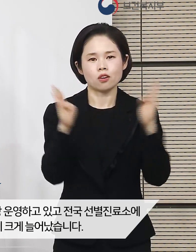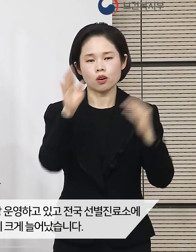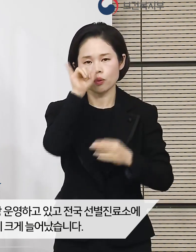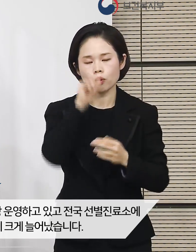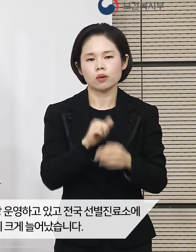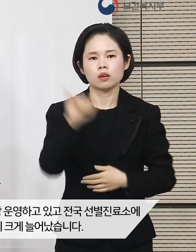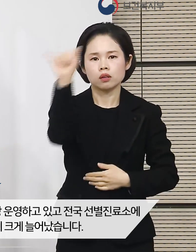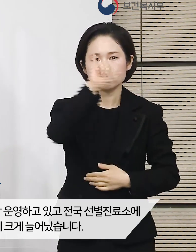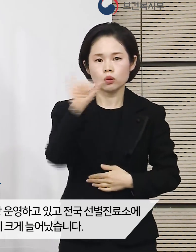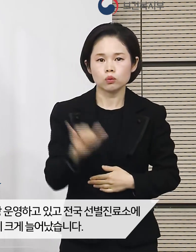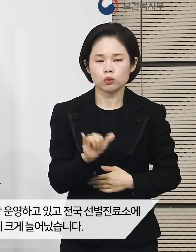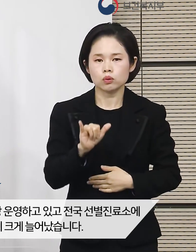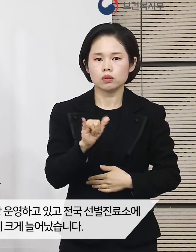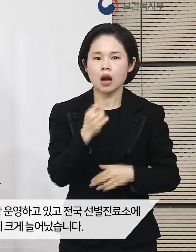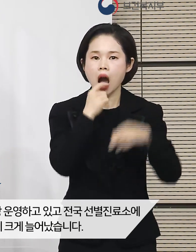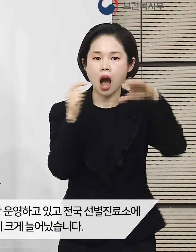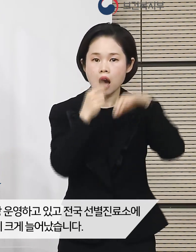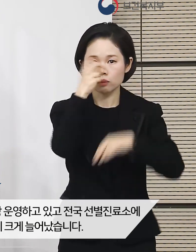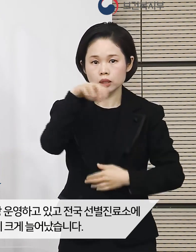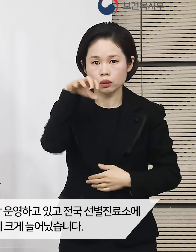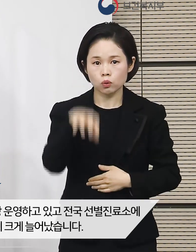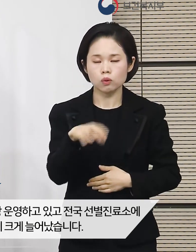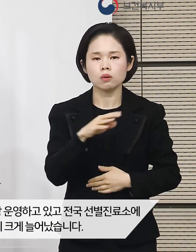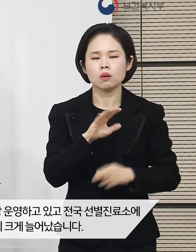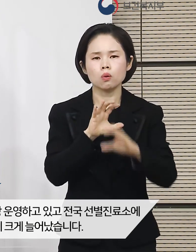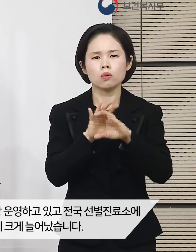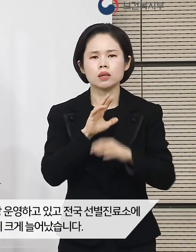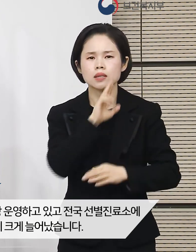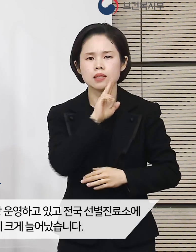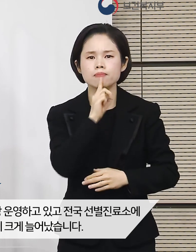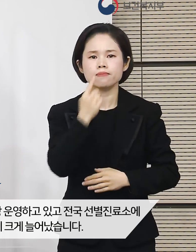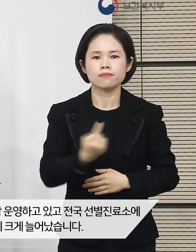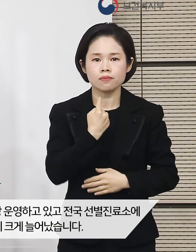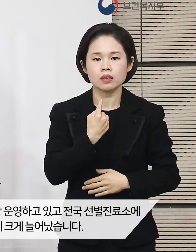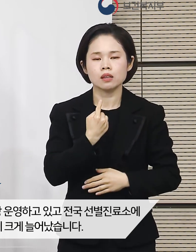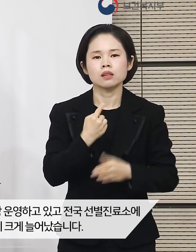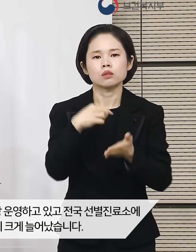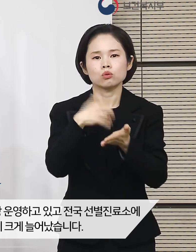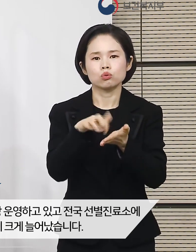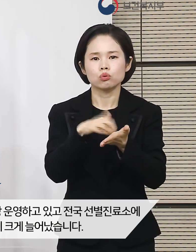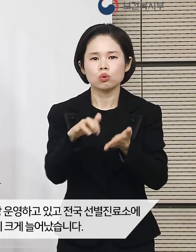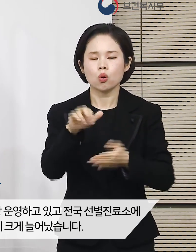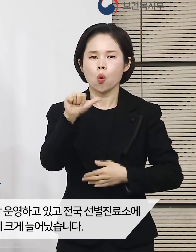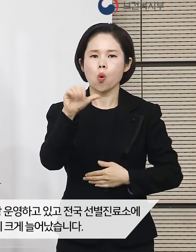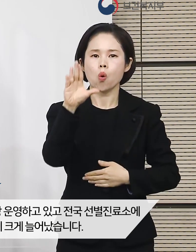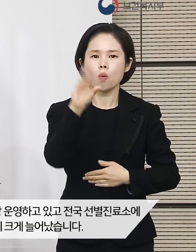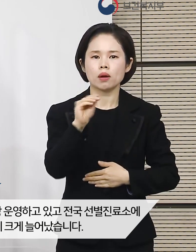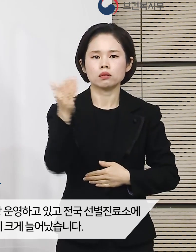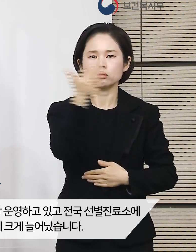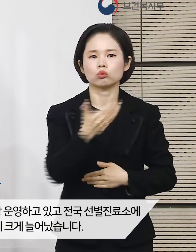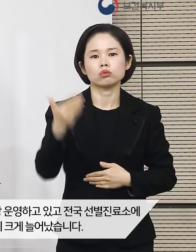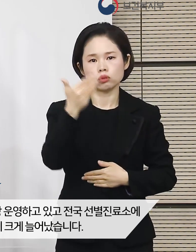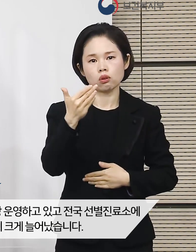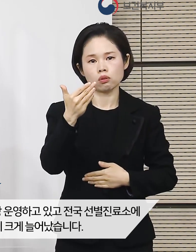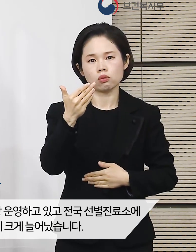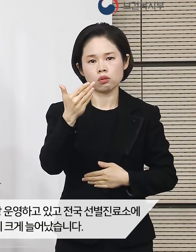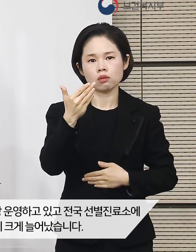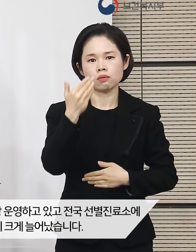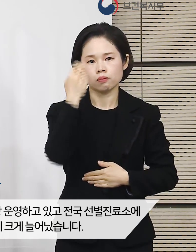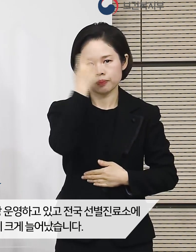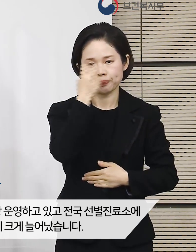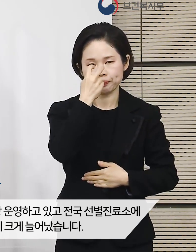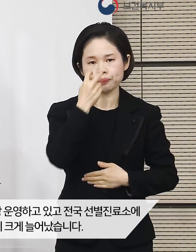전국 선별진료소의 의심신고 검사자 수는 어제 약 5만 9천여 명 수준까지